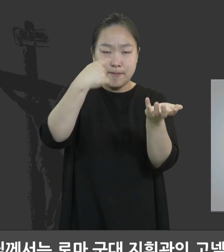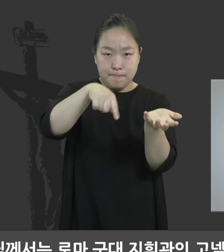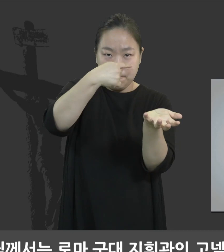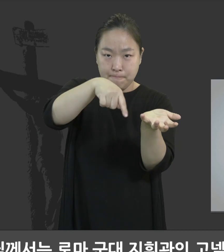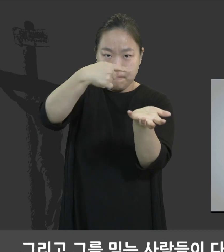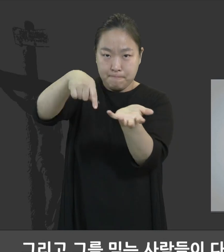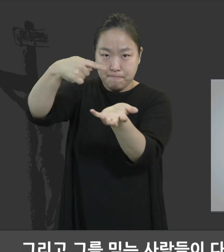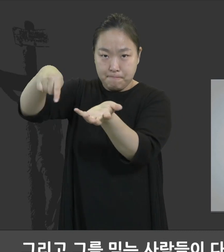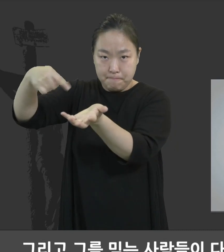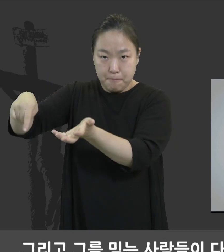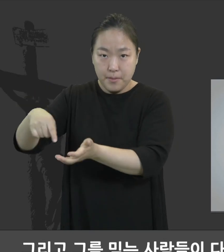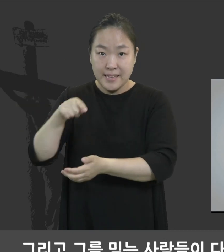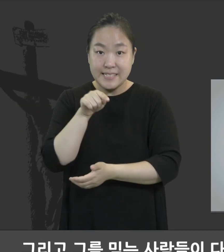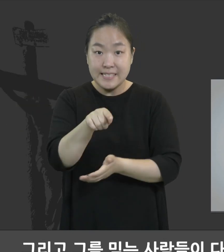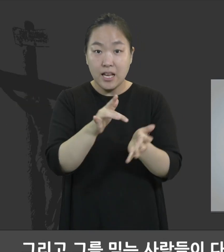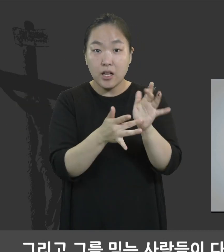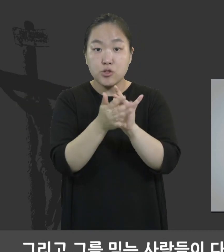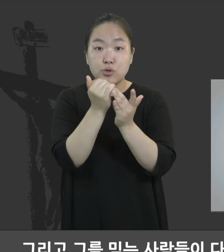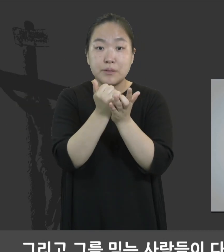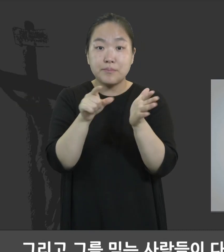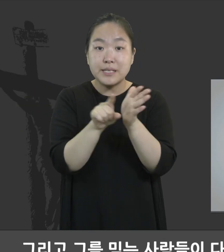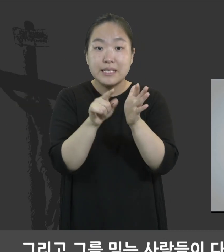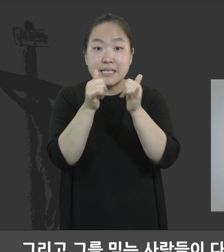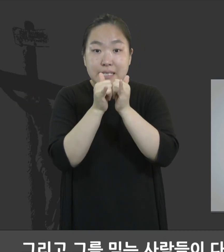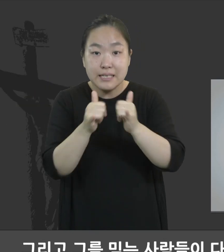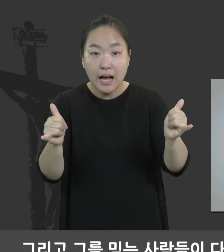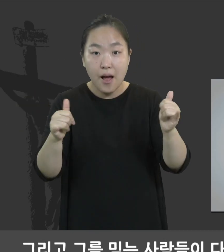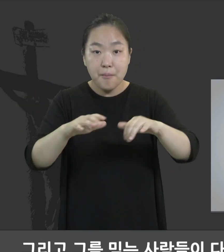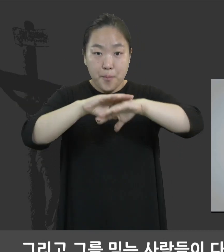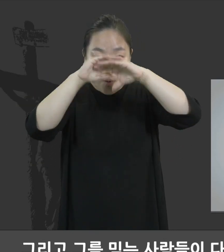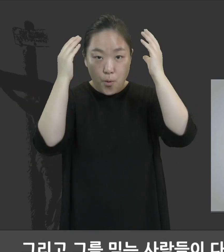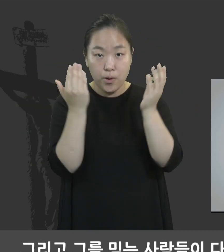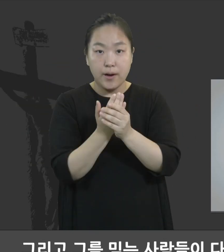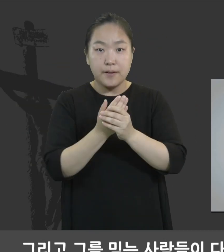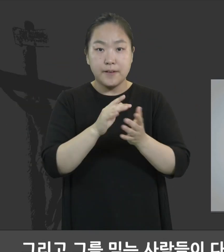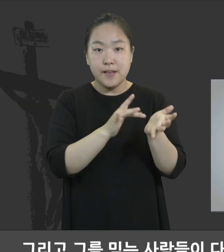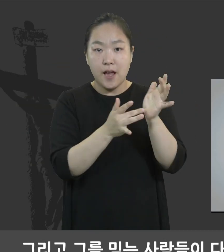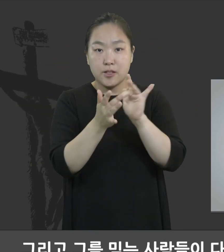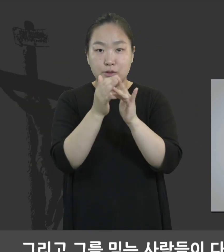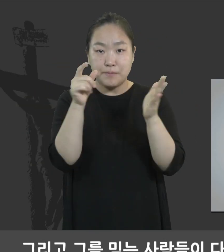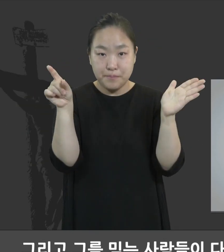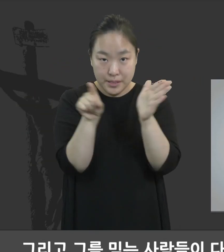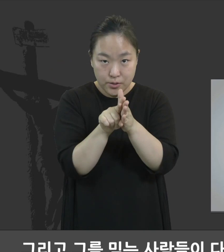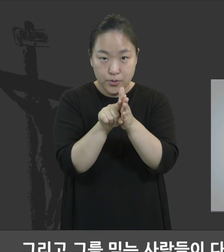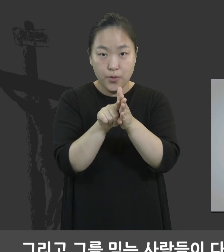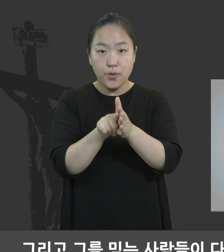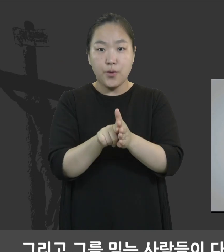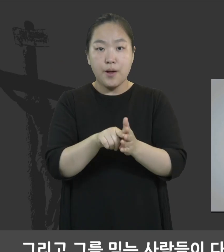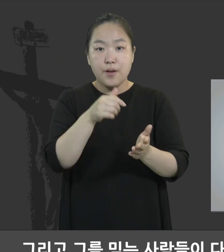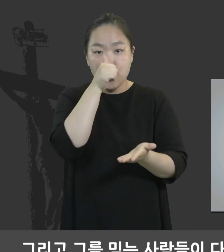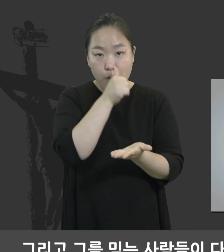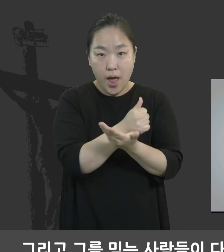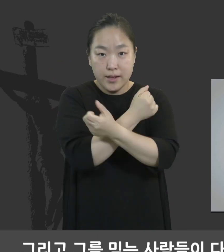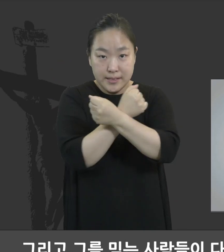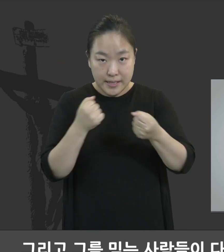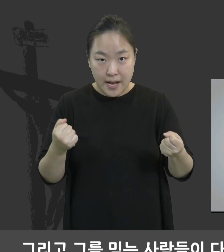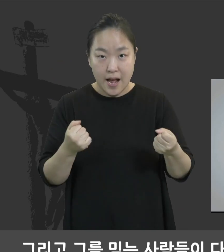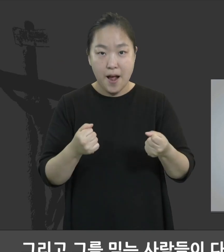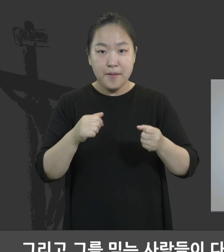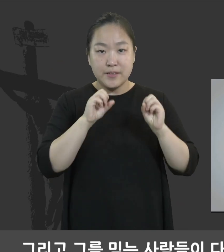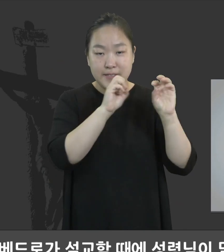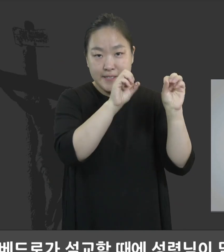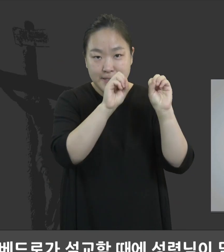하십니다. 그리고 그를 믿는 사람들이 다 예수의 이름에 힘입어 죄사함을 받는다는 것을 전하게